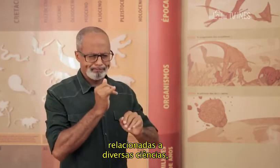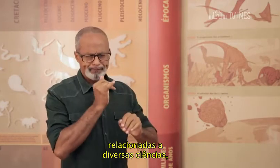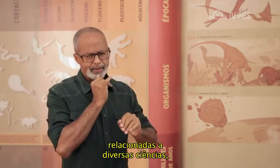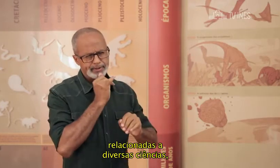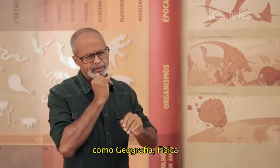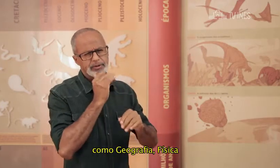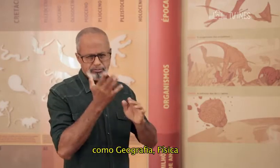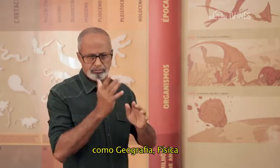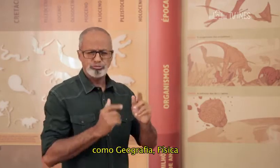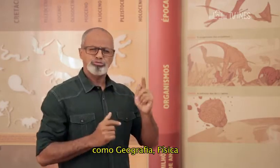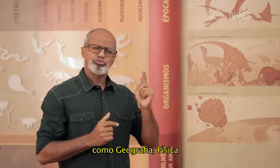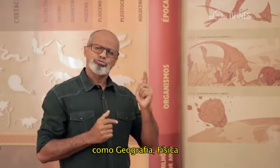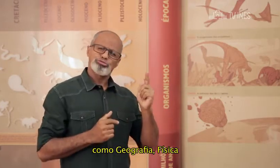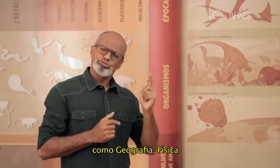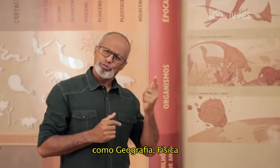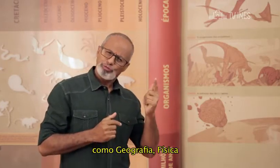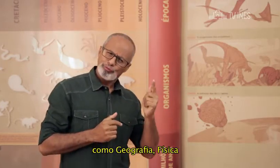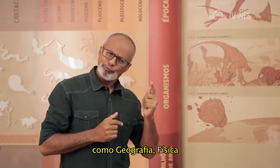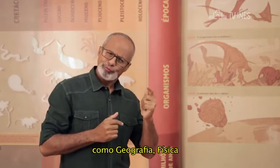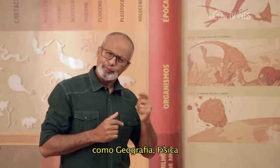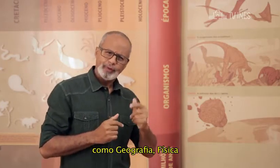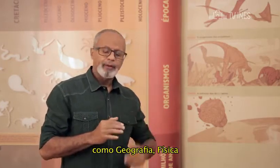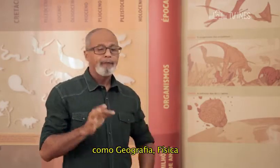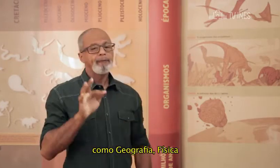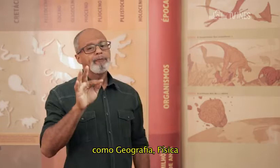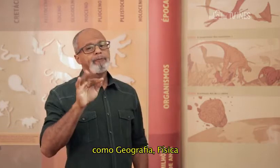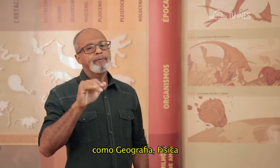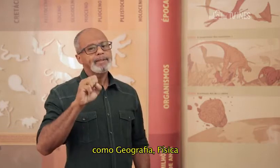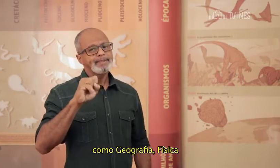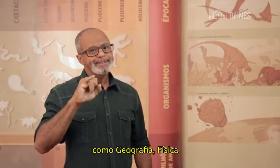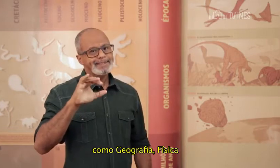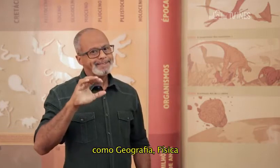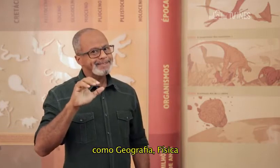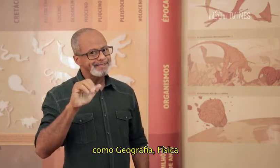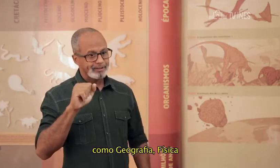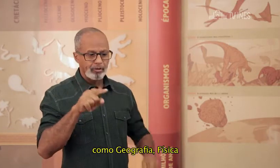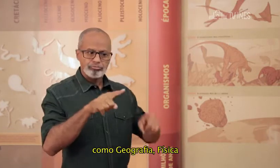Como geografia, física